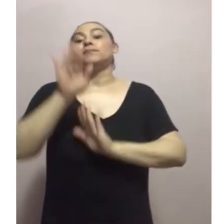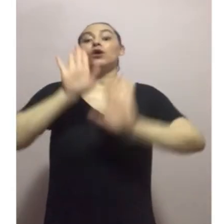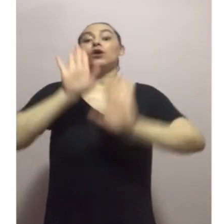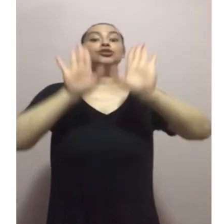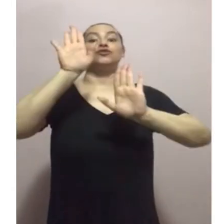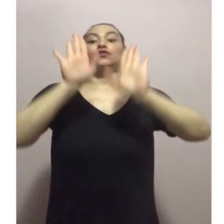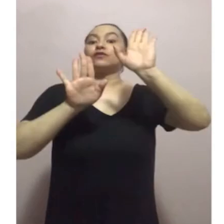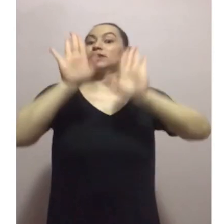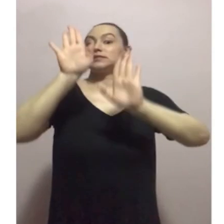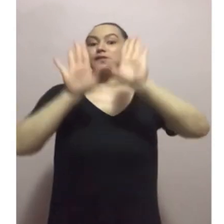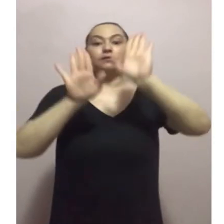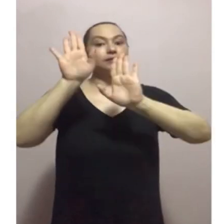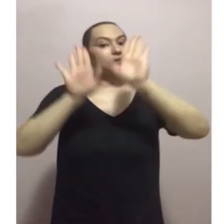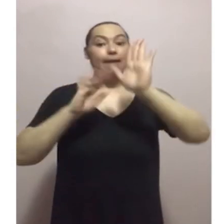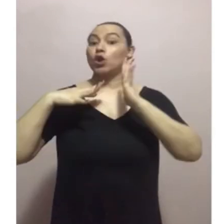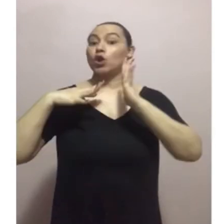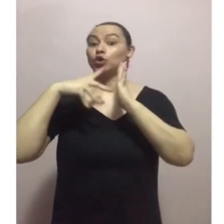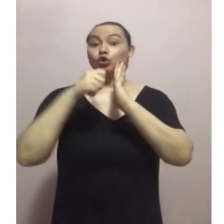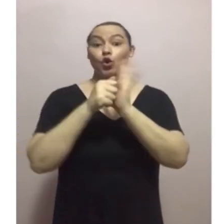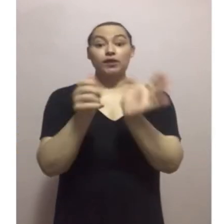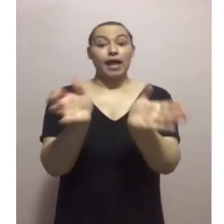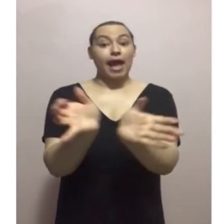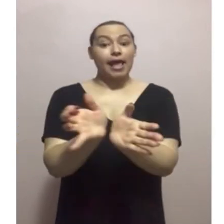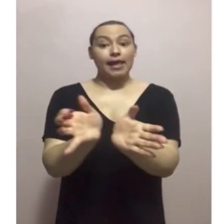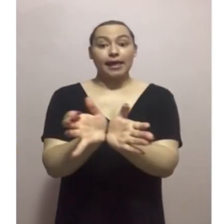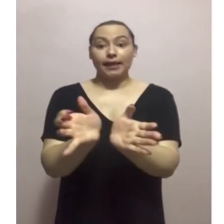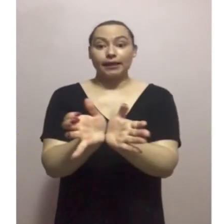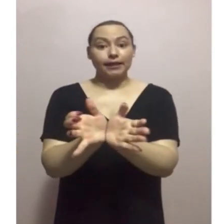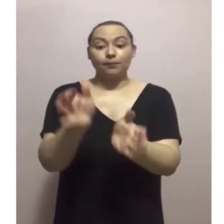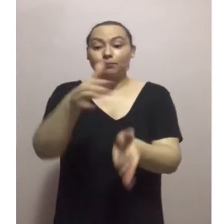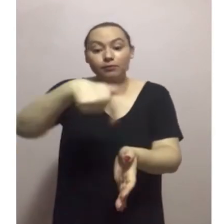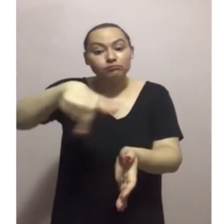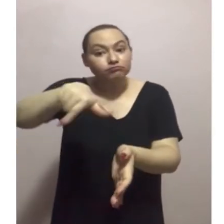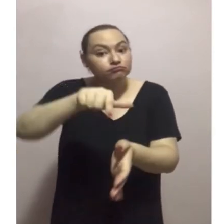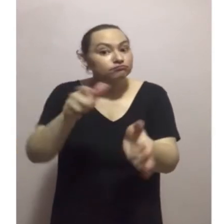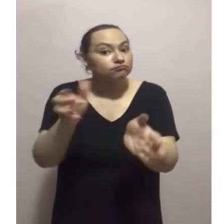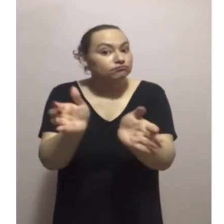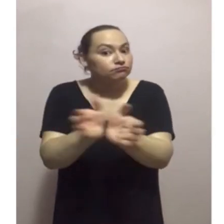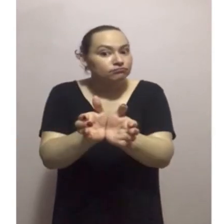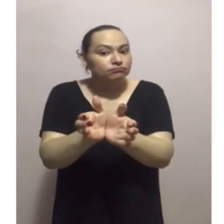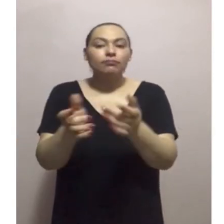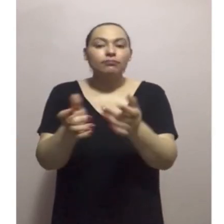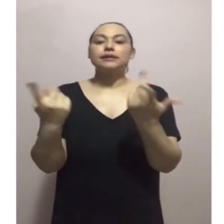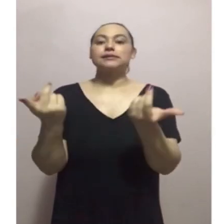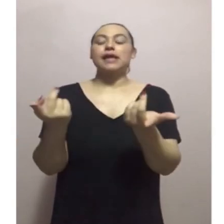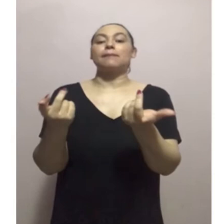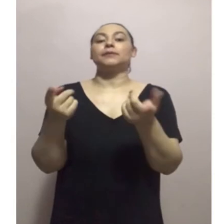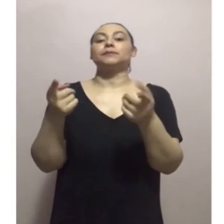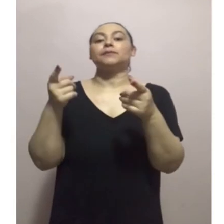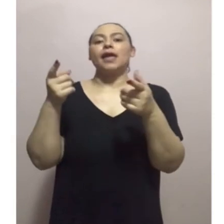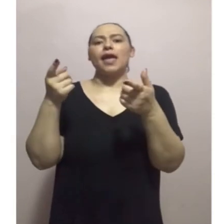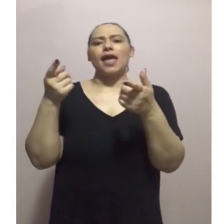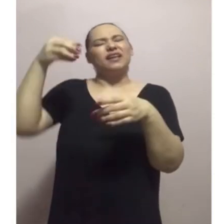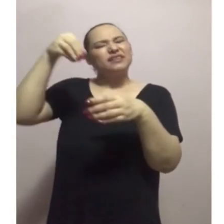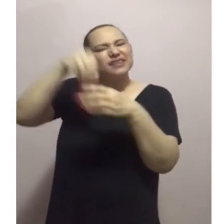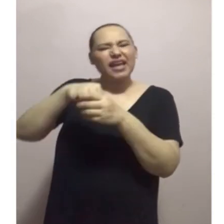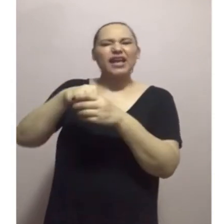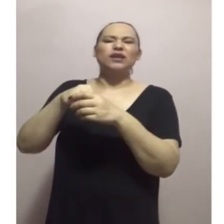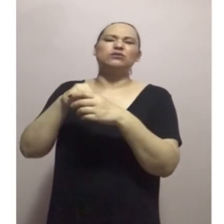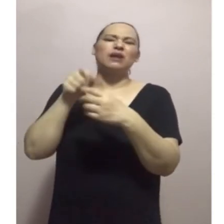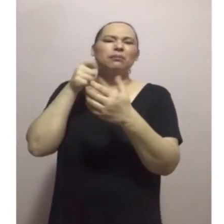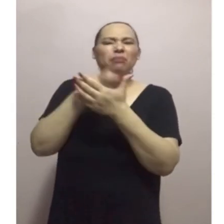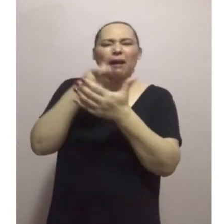gincana, na verdade, interna, com toda a equipe para cumprir um passivo que a gente tinha dentro do escritório, de